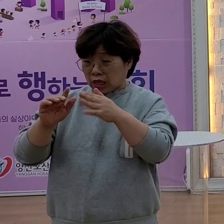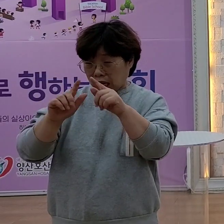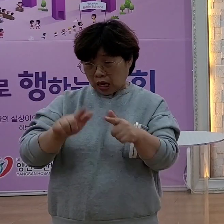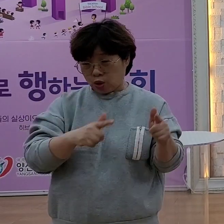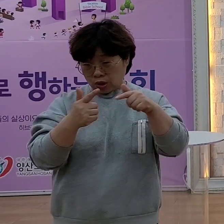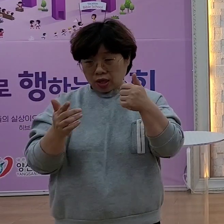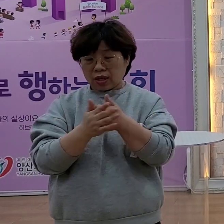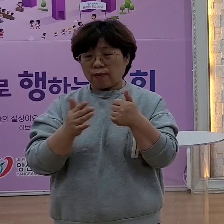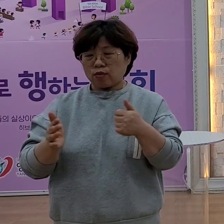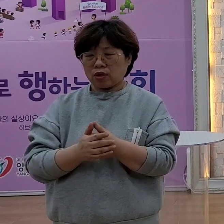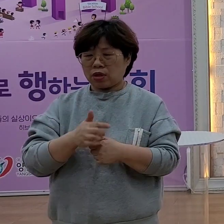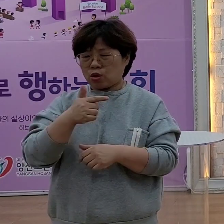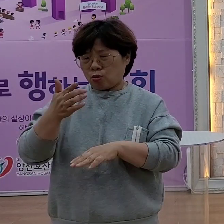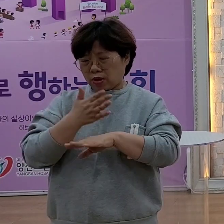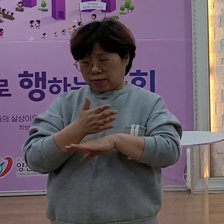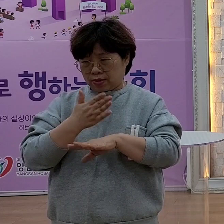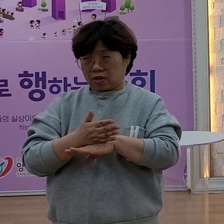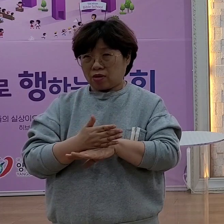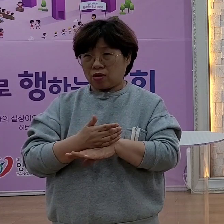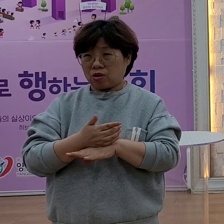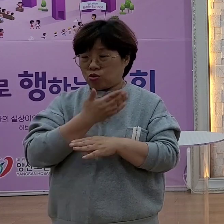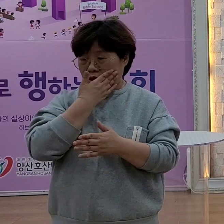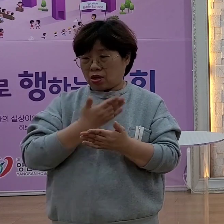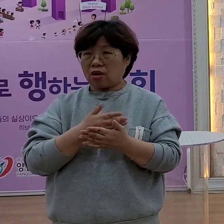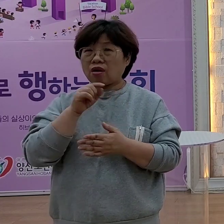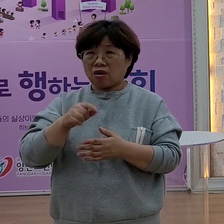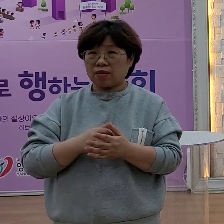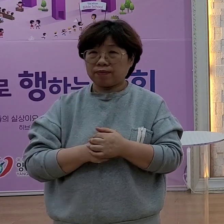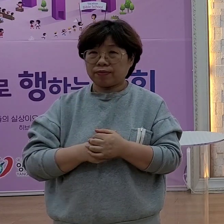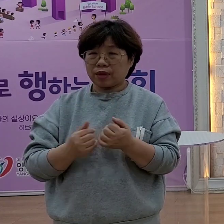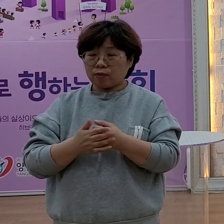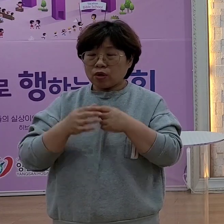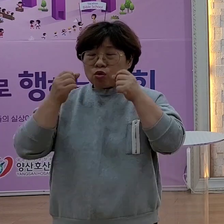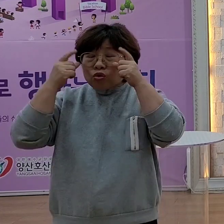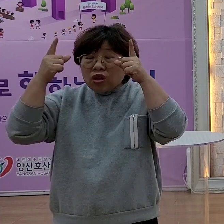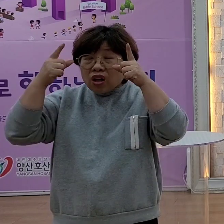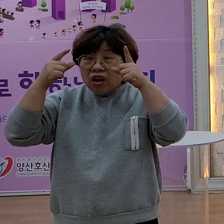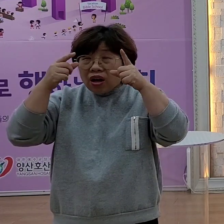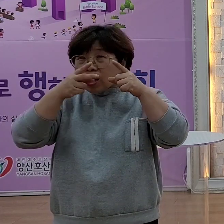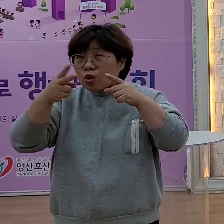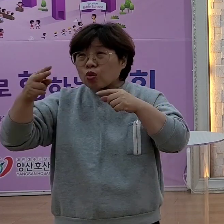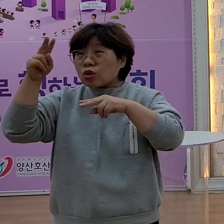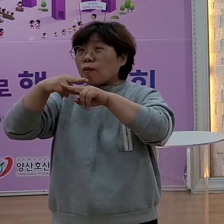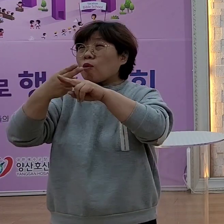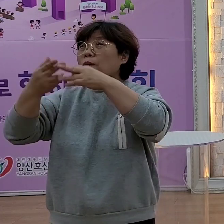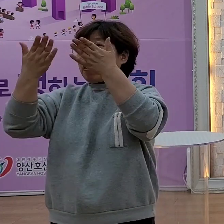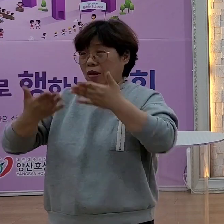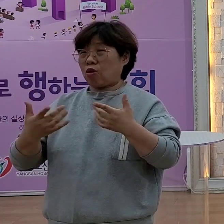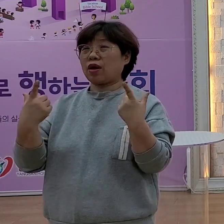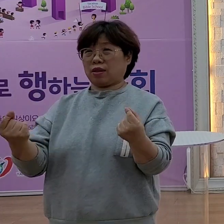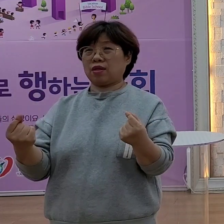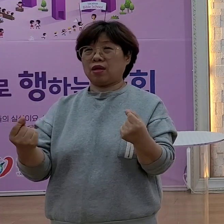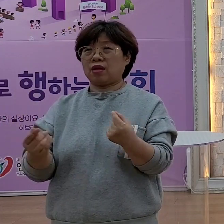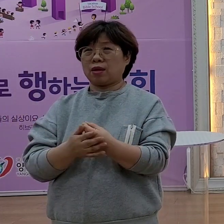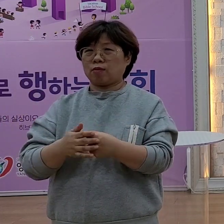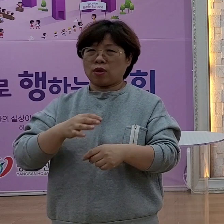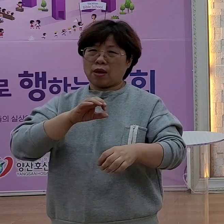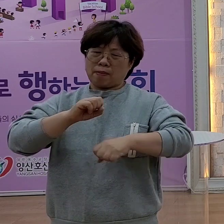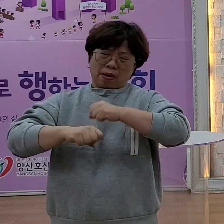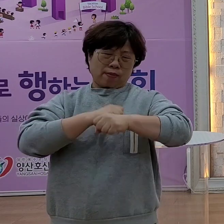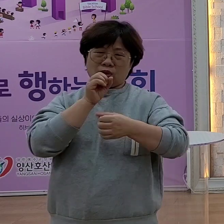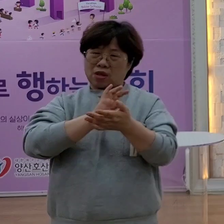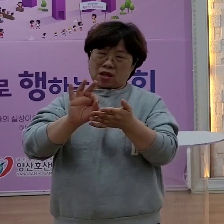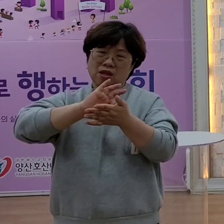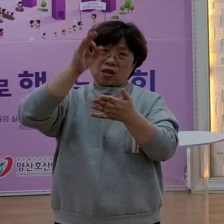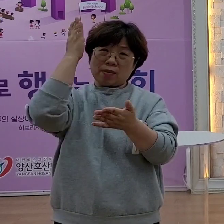것이죠. 그래서 눈을 떴다면 이걸 선물 받은 거예요. 그래서 이 하루를 그냥 허송 세월 보내듯이 함부로 살지